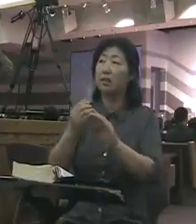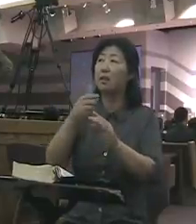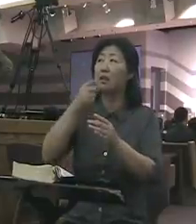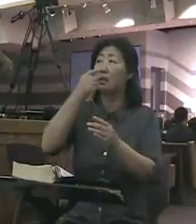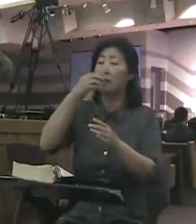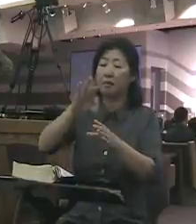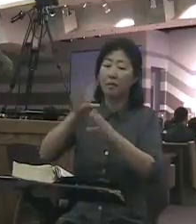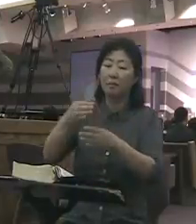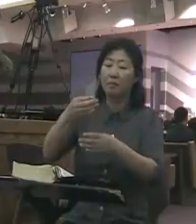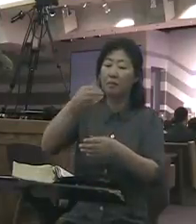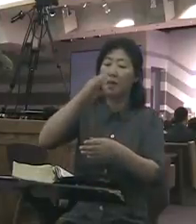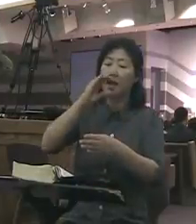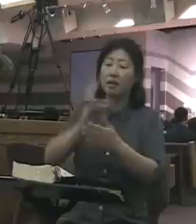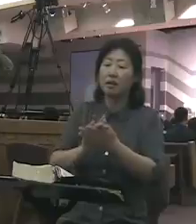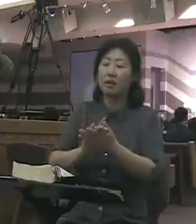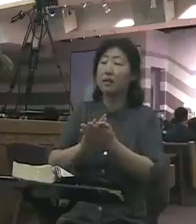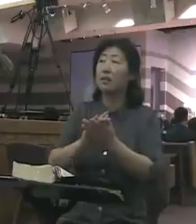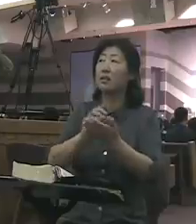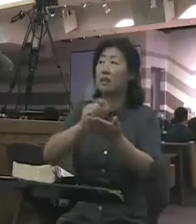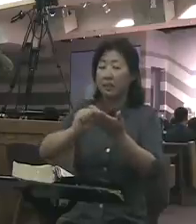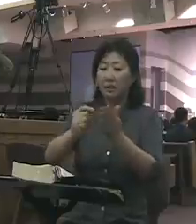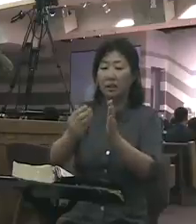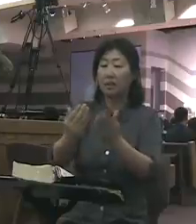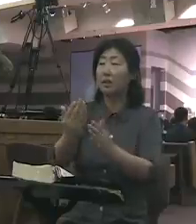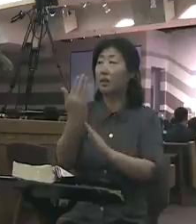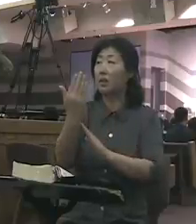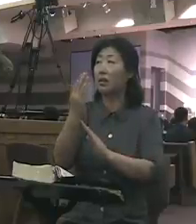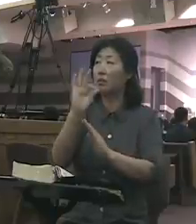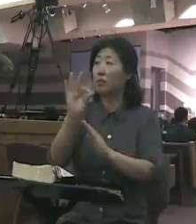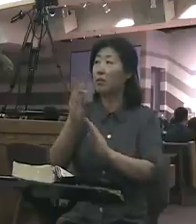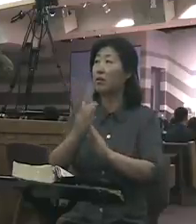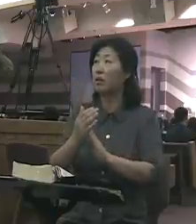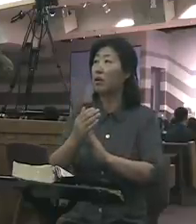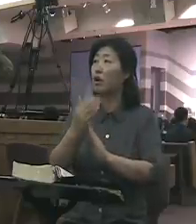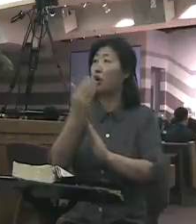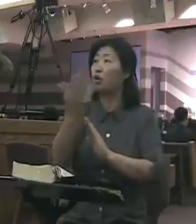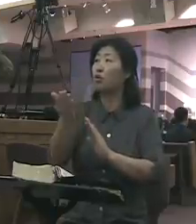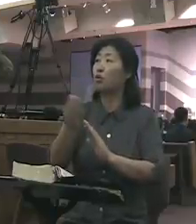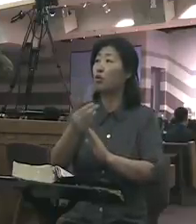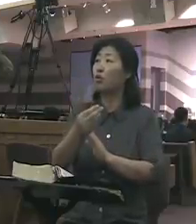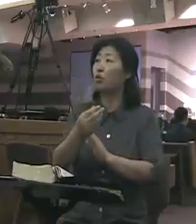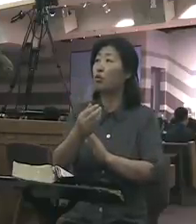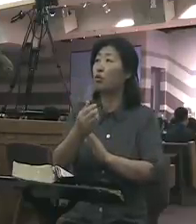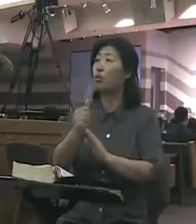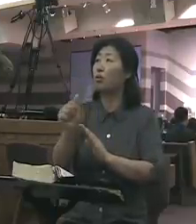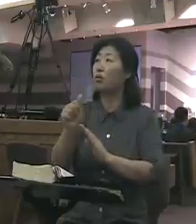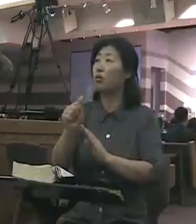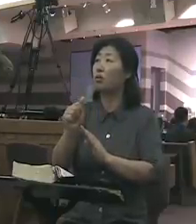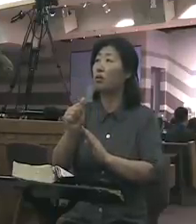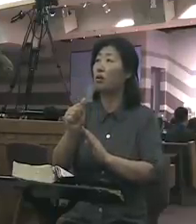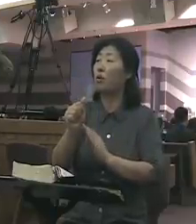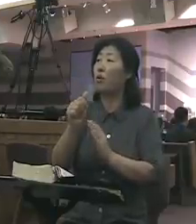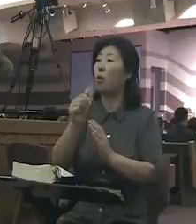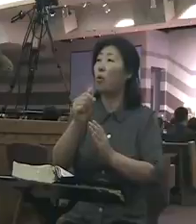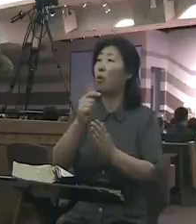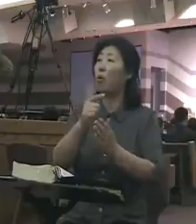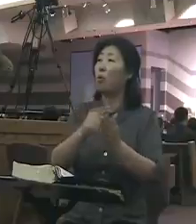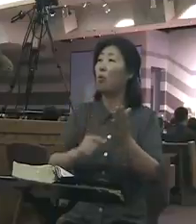글이었습니다. You are what you cannot let go. You are what you cannot let go. 무슨 말이죠?